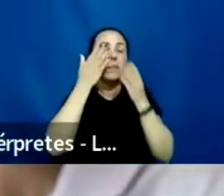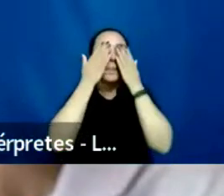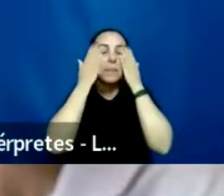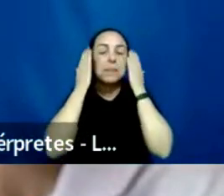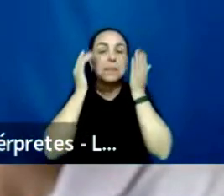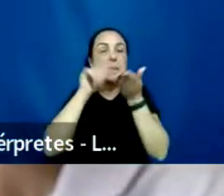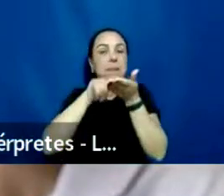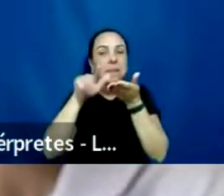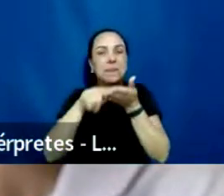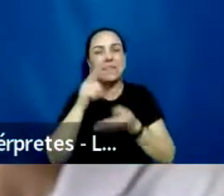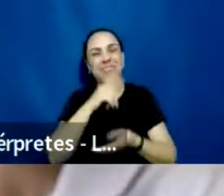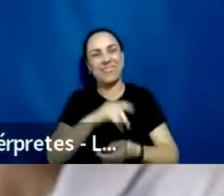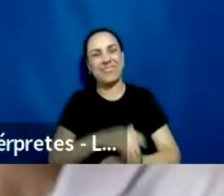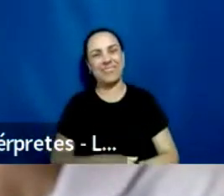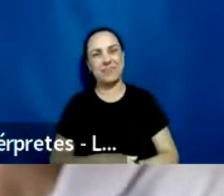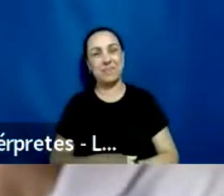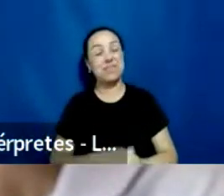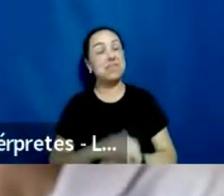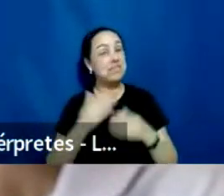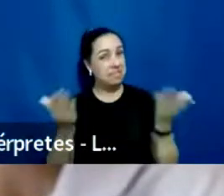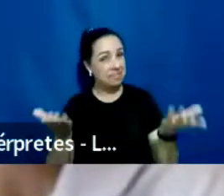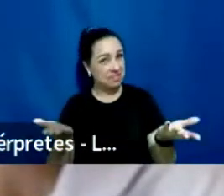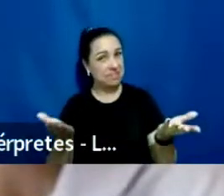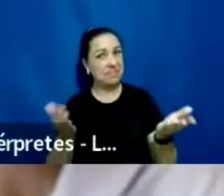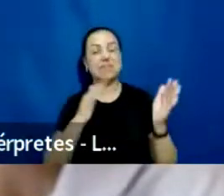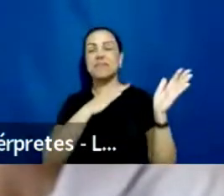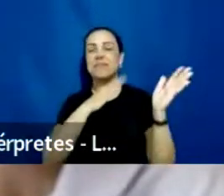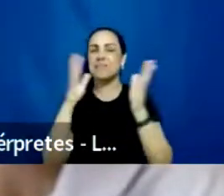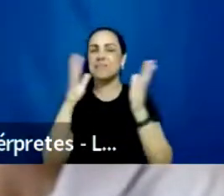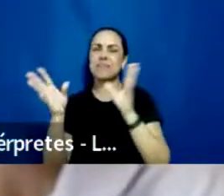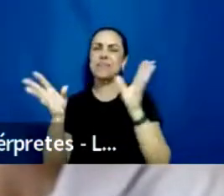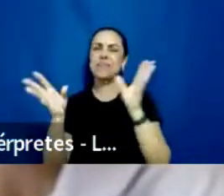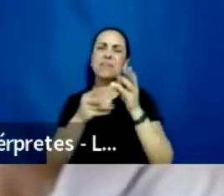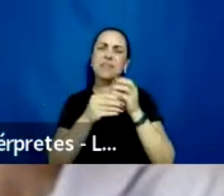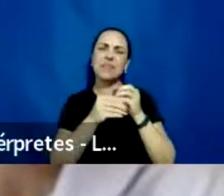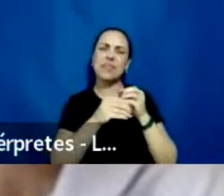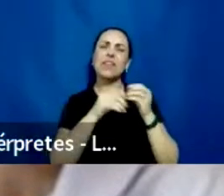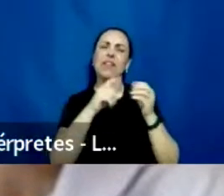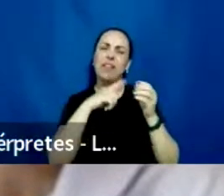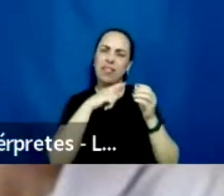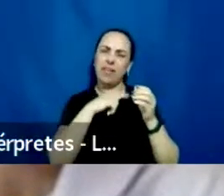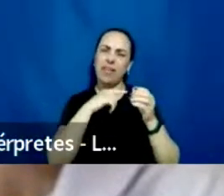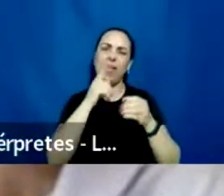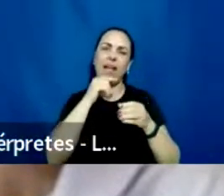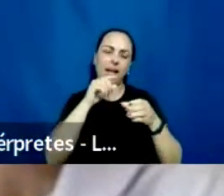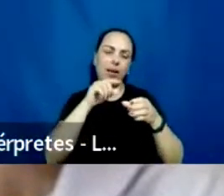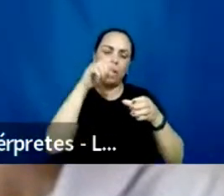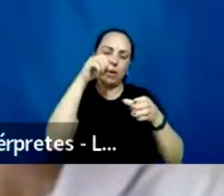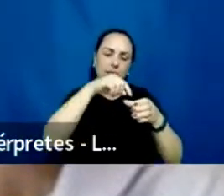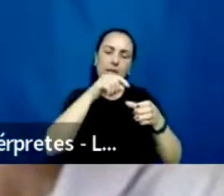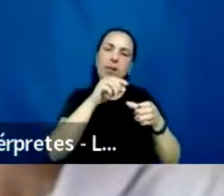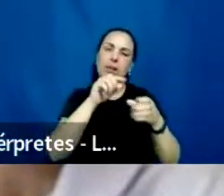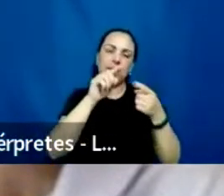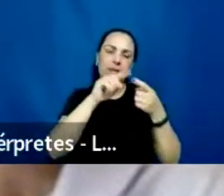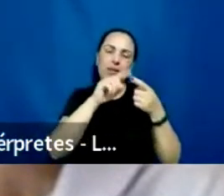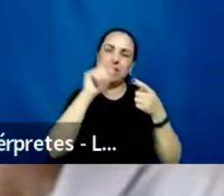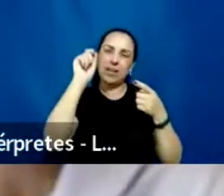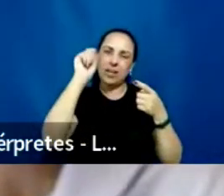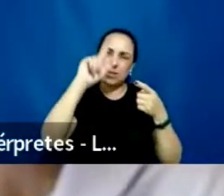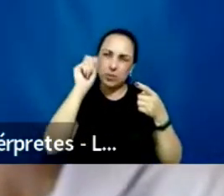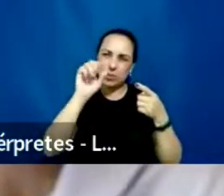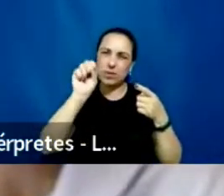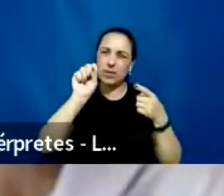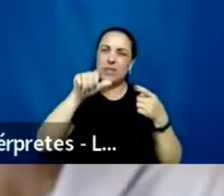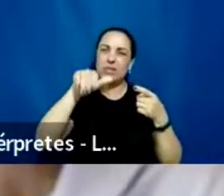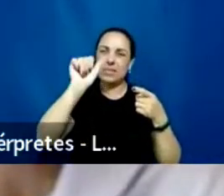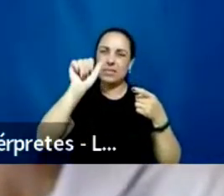olhos. Bem, o Silocimol ele possui uma tecnologia reconhecida internacionalmente, ou seja,